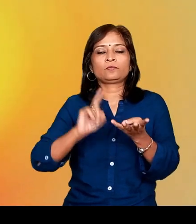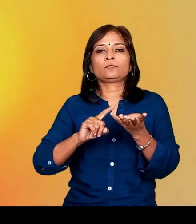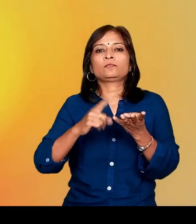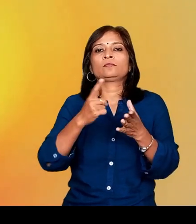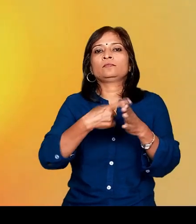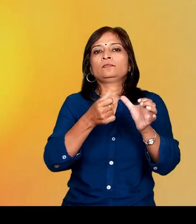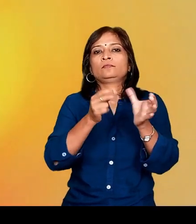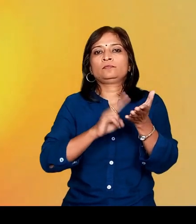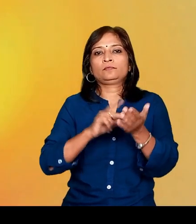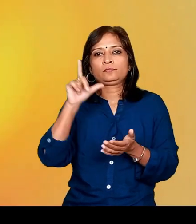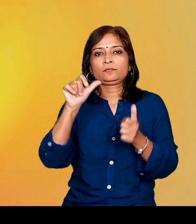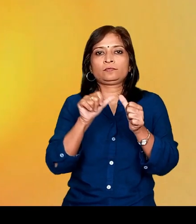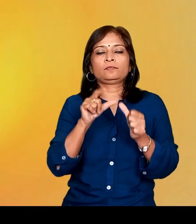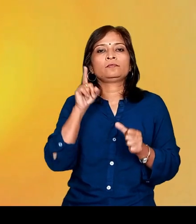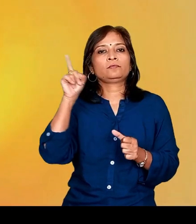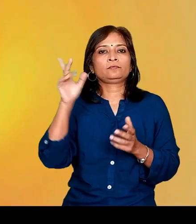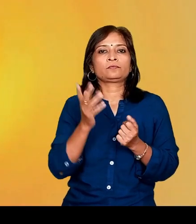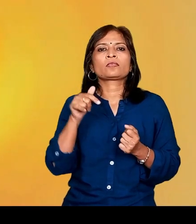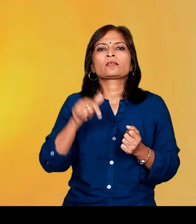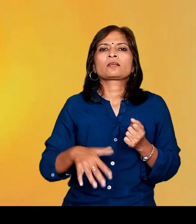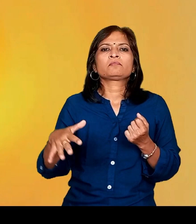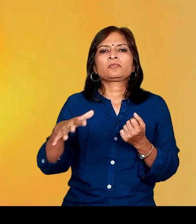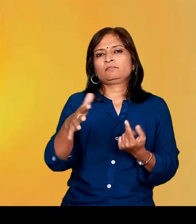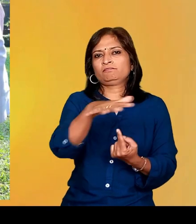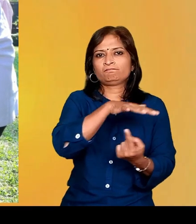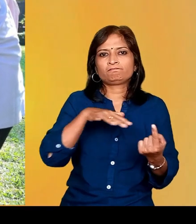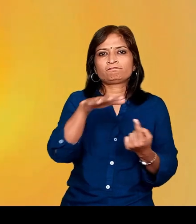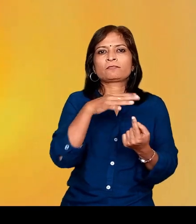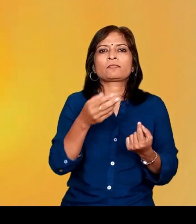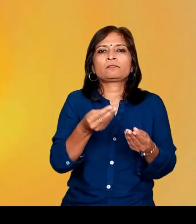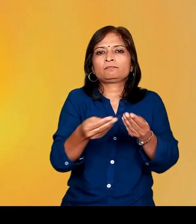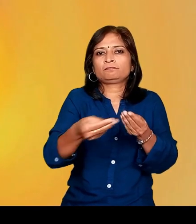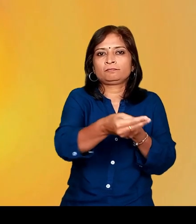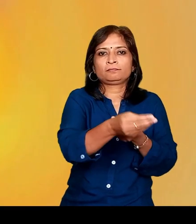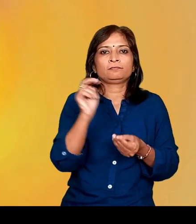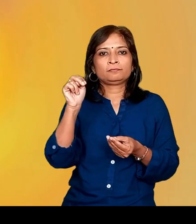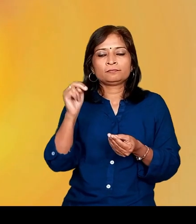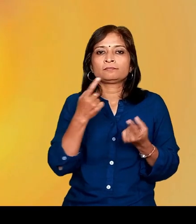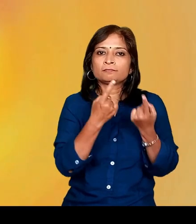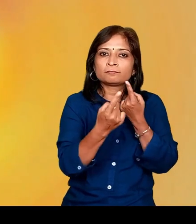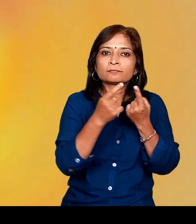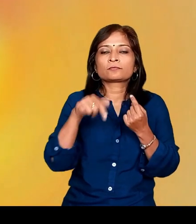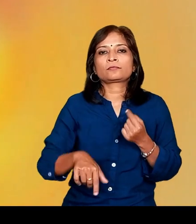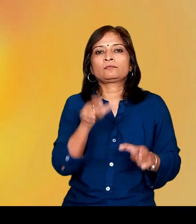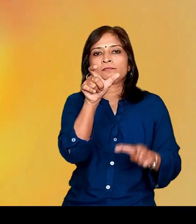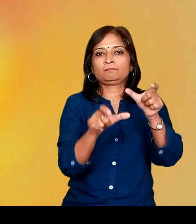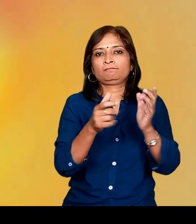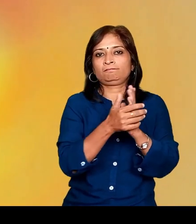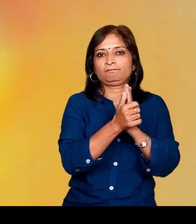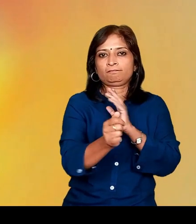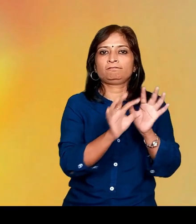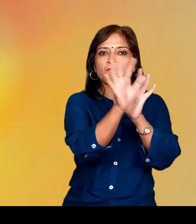पर स्थानीय एवं क्षेत्रीय जरूरतों को ध्यान में रखते हुए मानव संसाधन का विकास किया जाता है